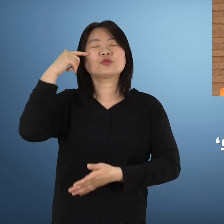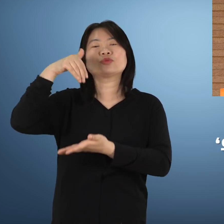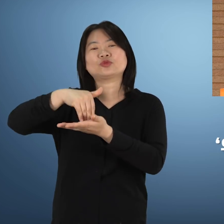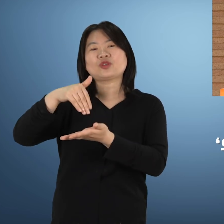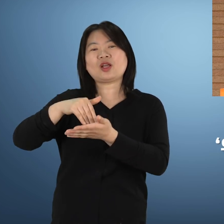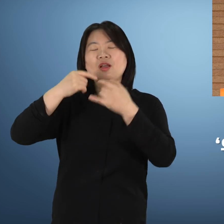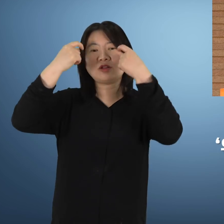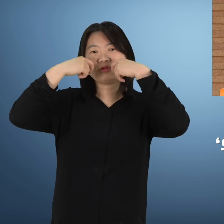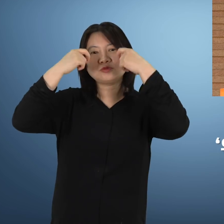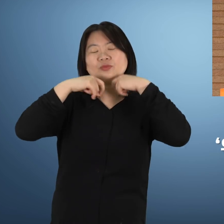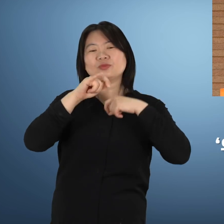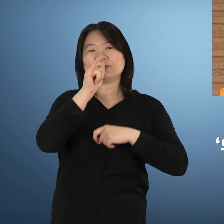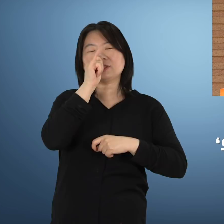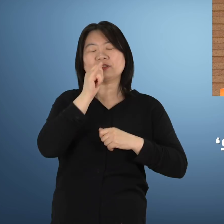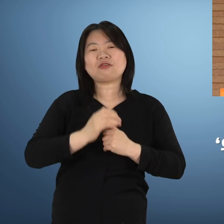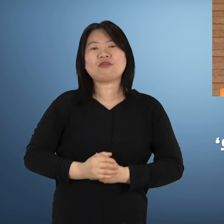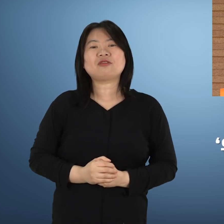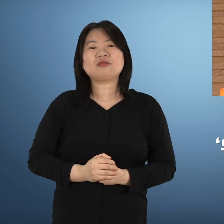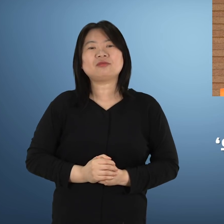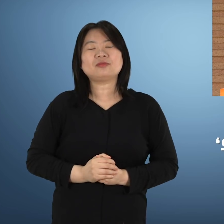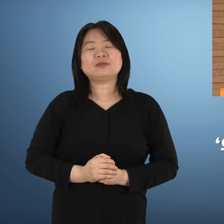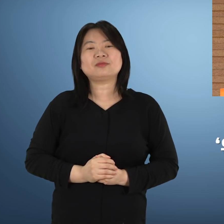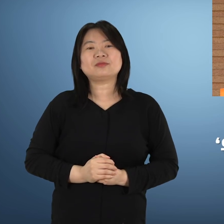눈물을 흘립니다.